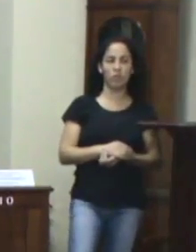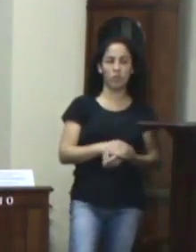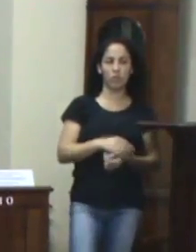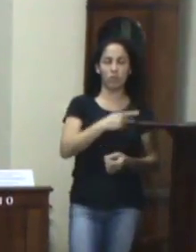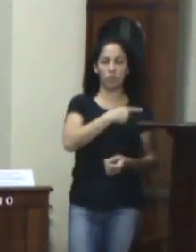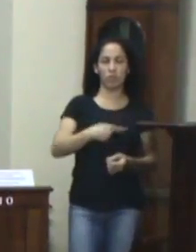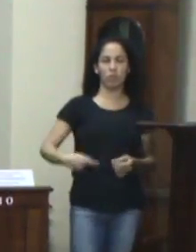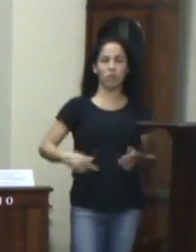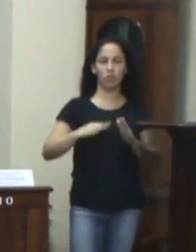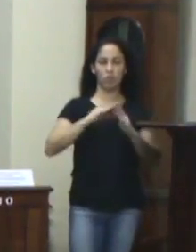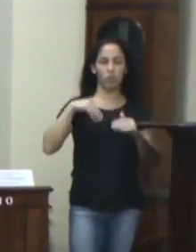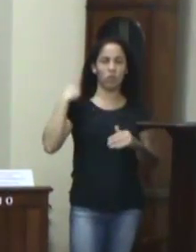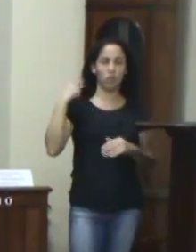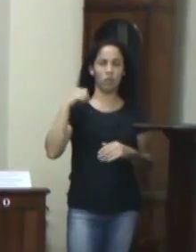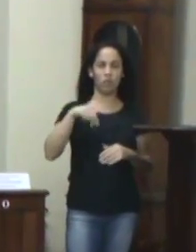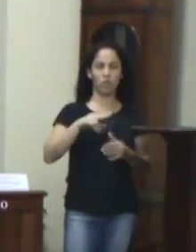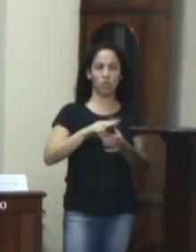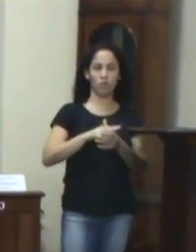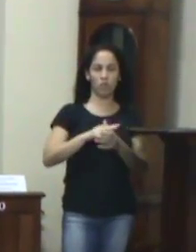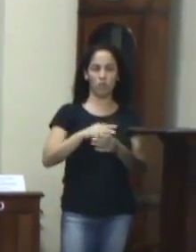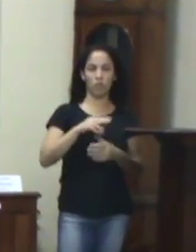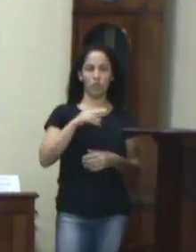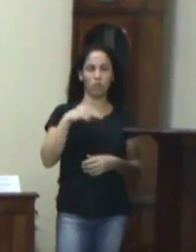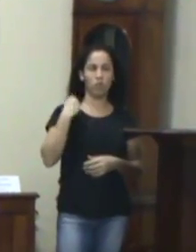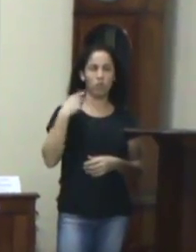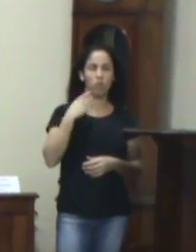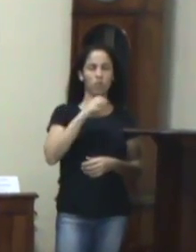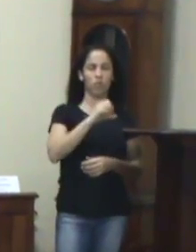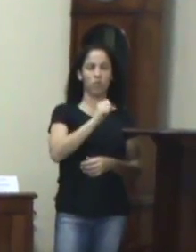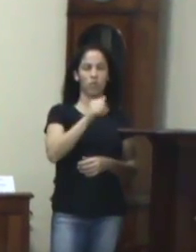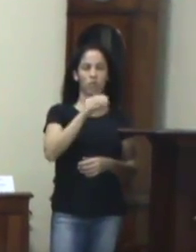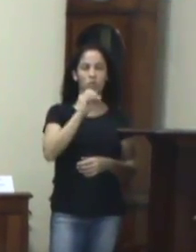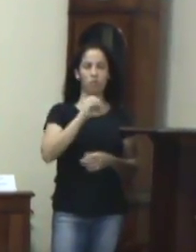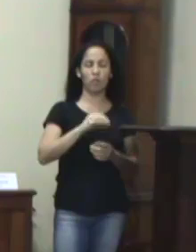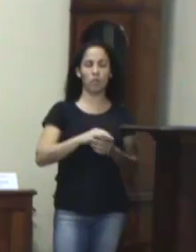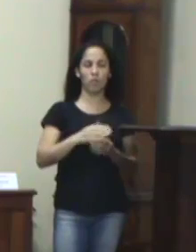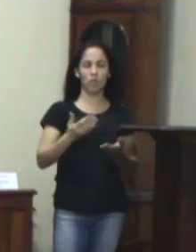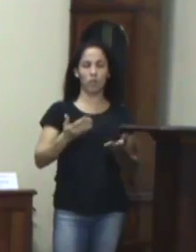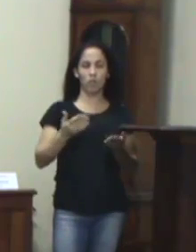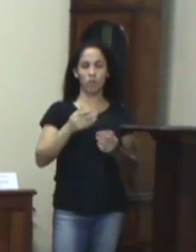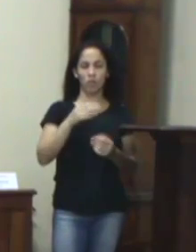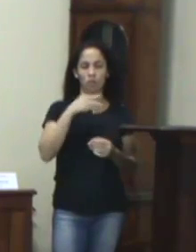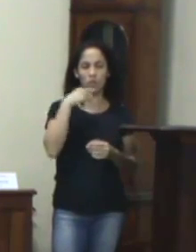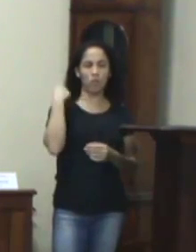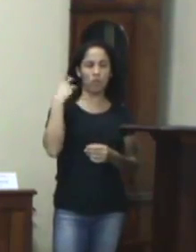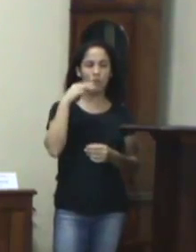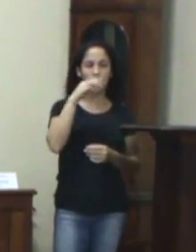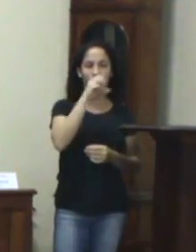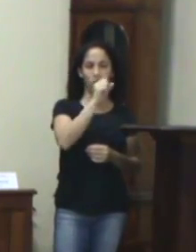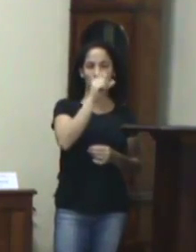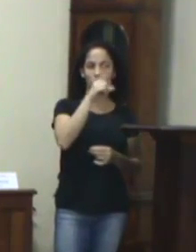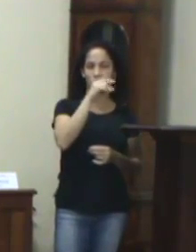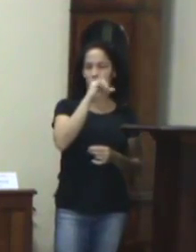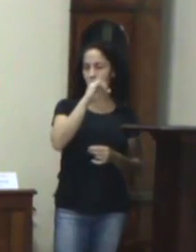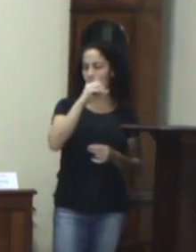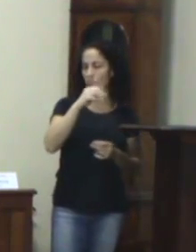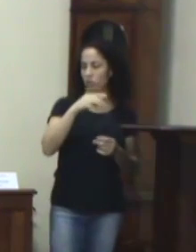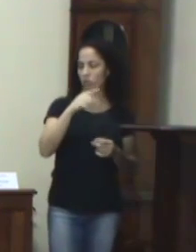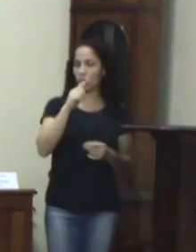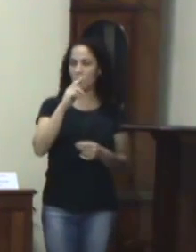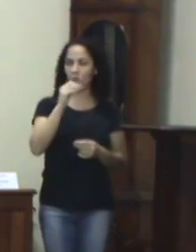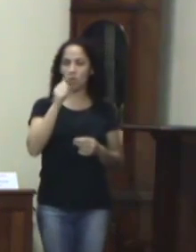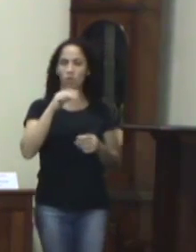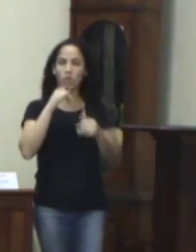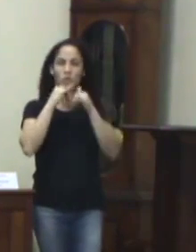Excelentíssimo senhor presidente da Câmara Municipal de Valença, vereador Saulo Correia. Senhor presidente, vereador Silvio Graça, através dessa assessoria parlamentar,